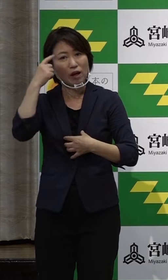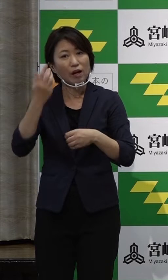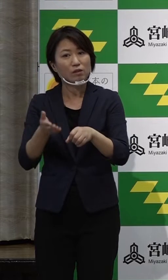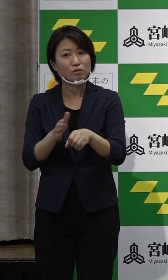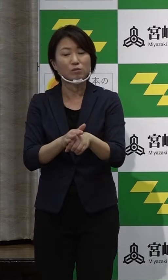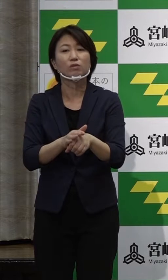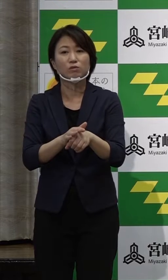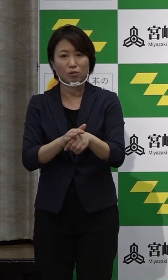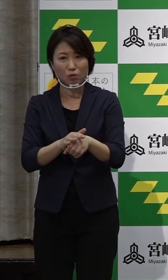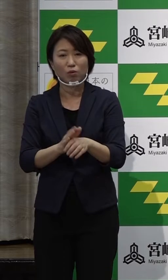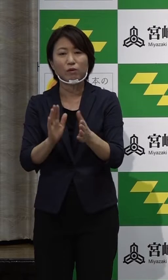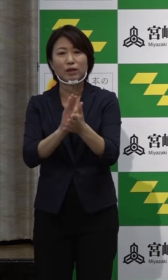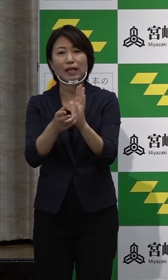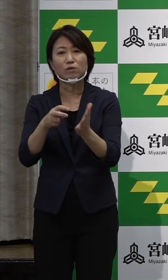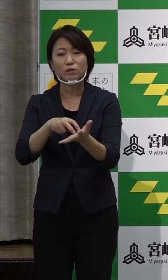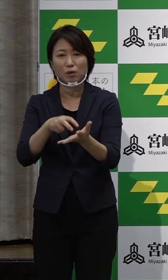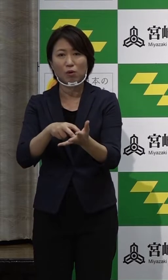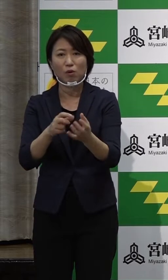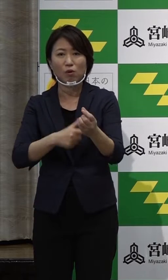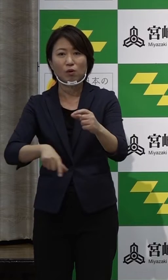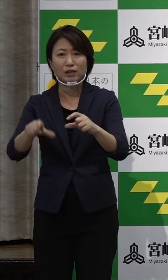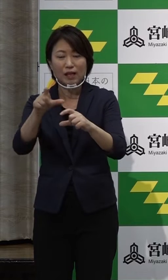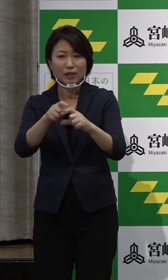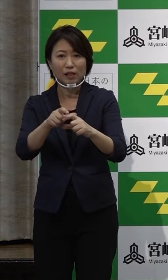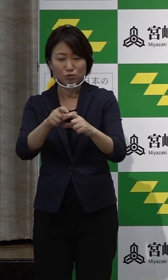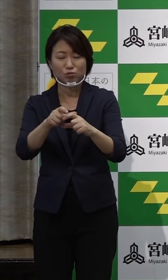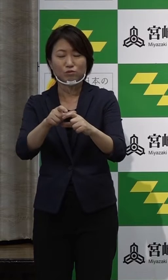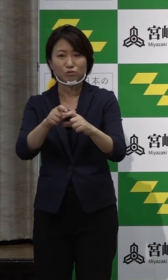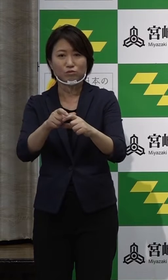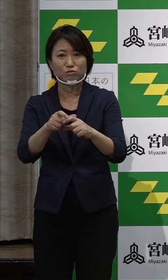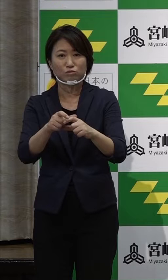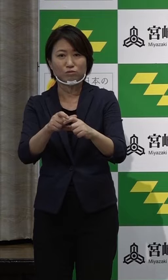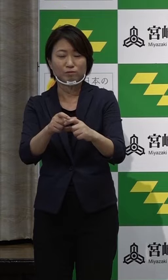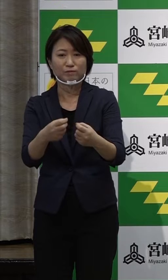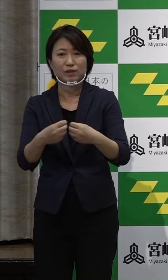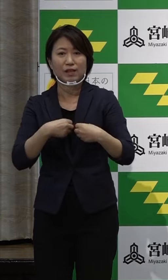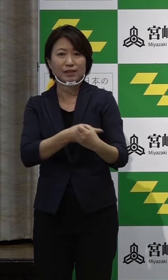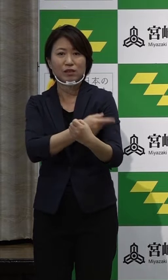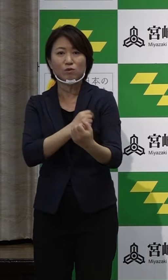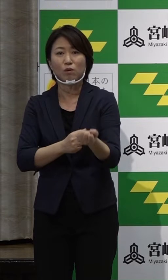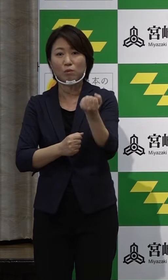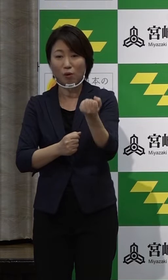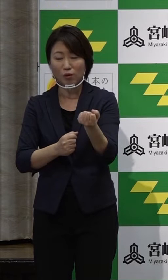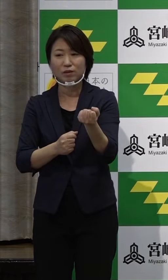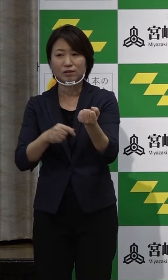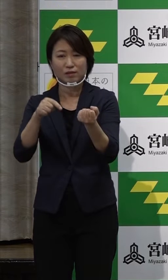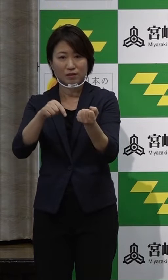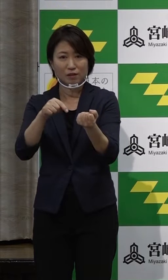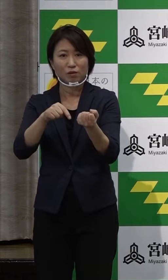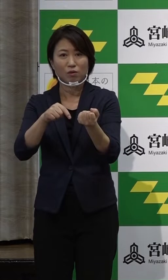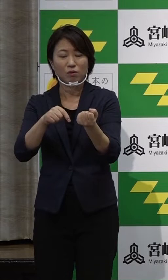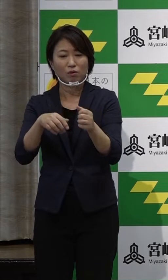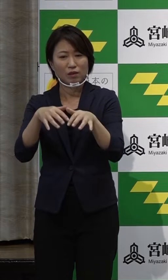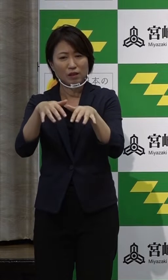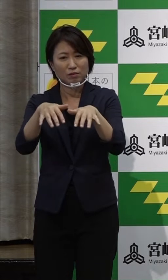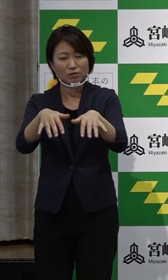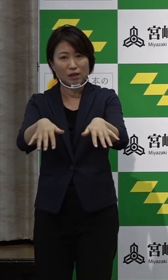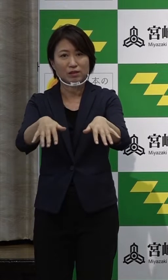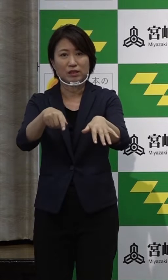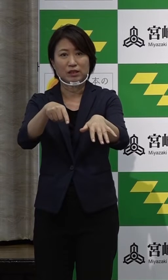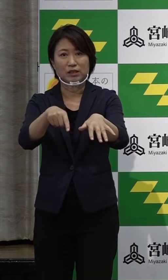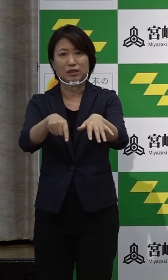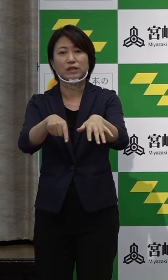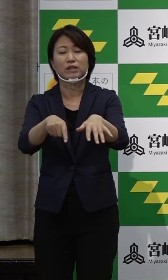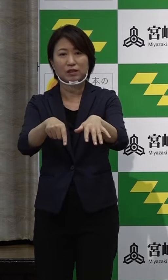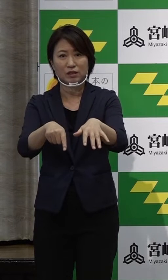もさらなる強い感染力を持ったこの波、感染の拡大の波ですね、